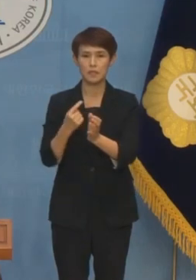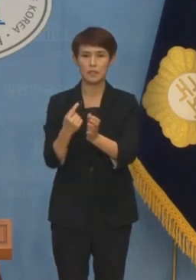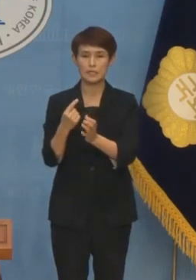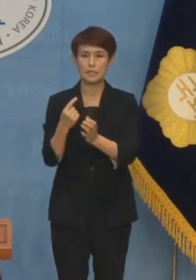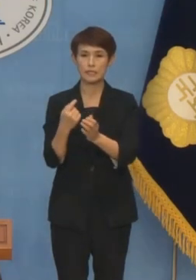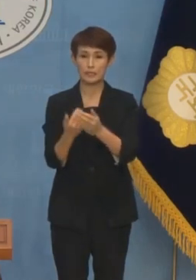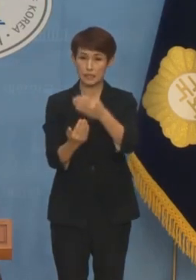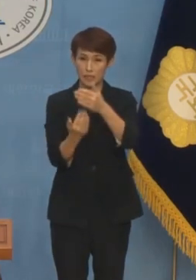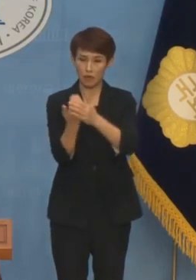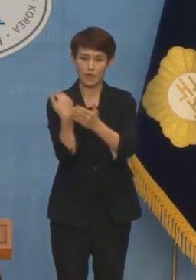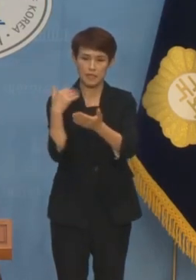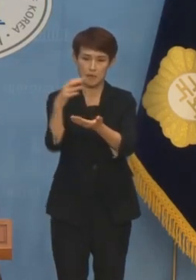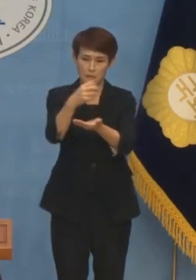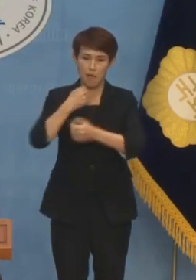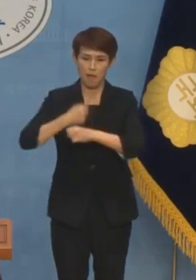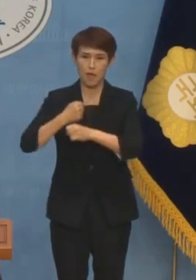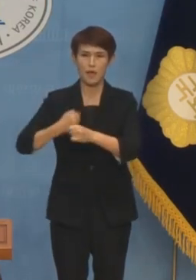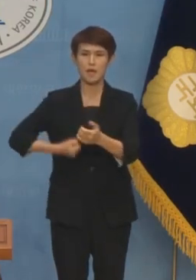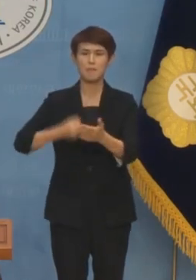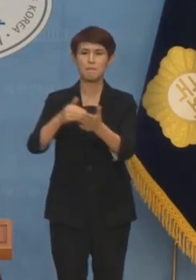최종 결정했다고 합니다.